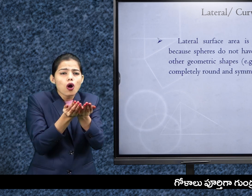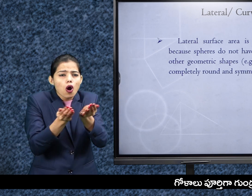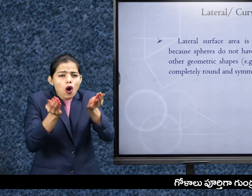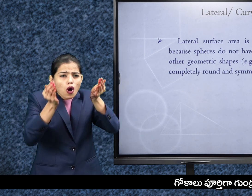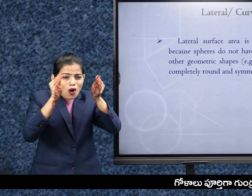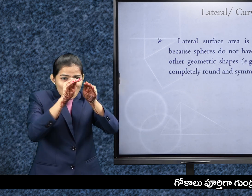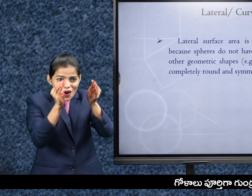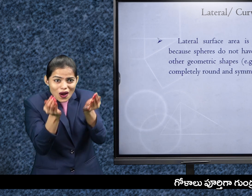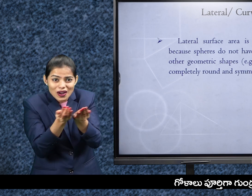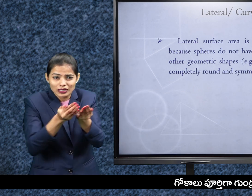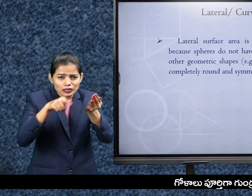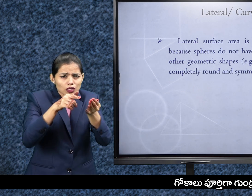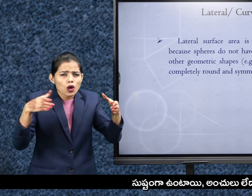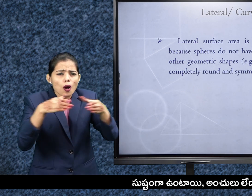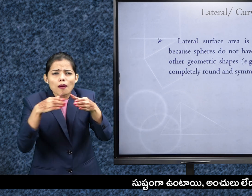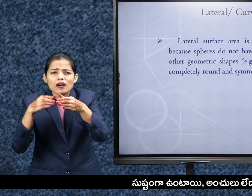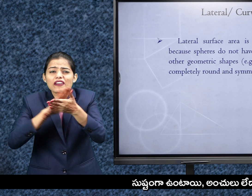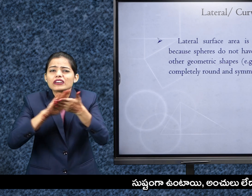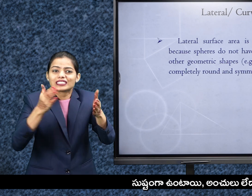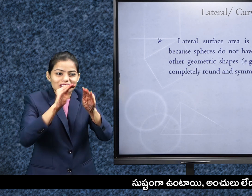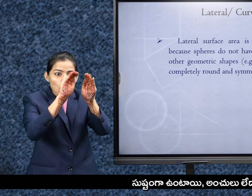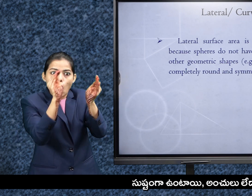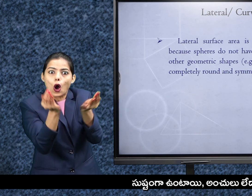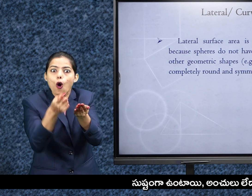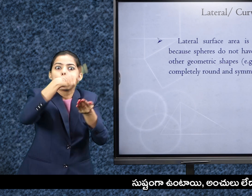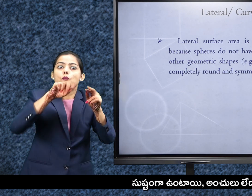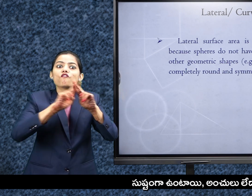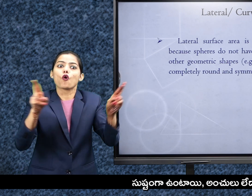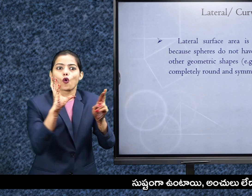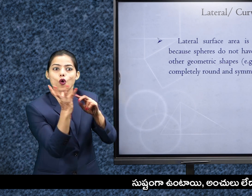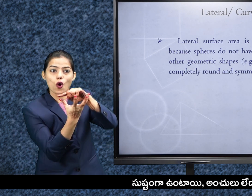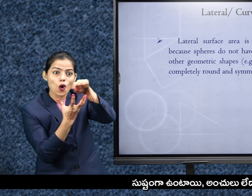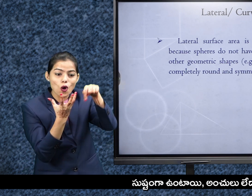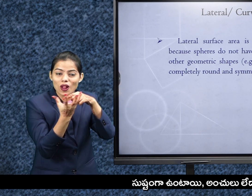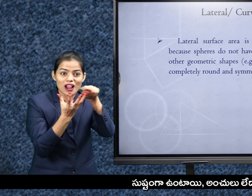గోళాలు పూర్తిగా గుండ్రంగా సుష్టంగా ఉంటాయి. అంచులు లేదా మూలాలు లేవు.